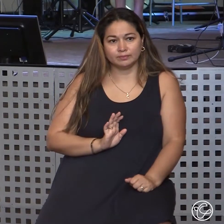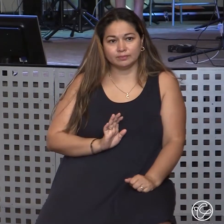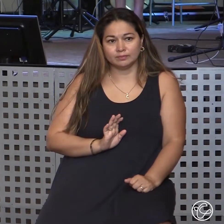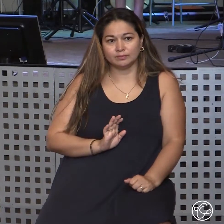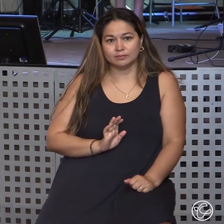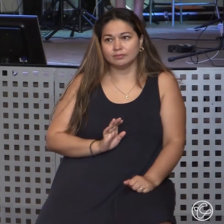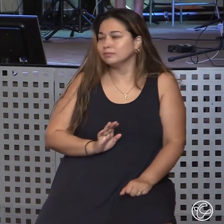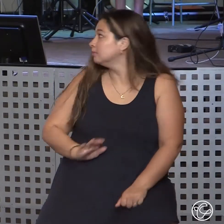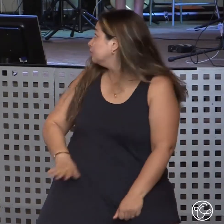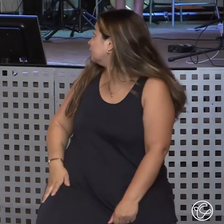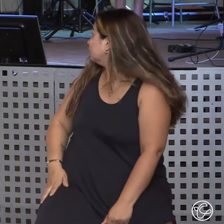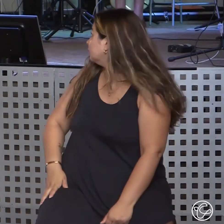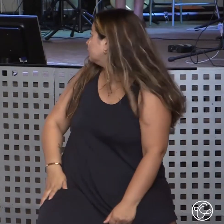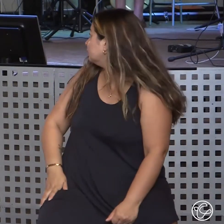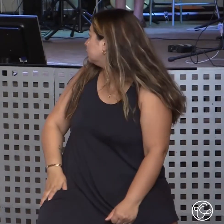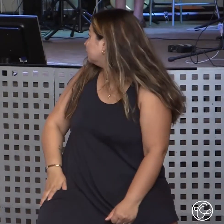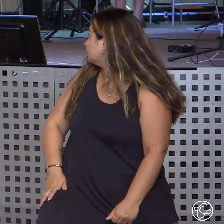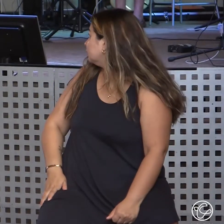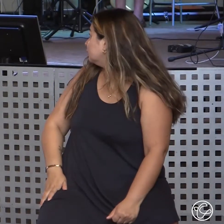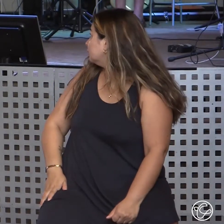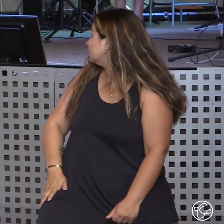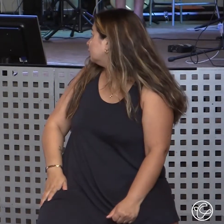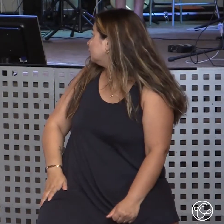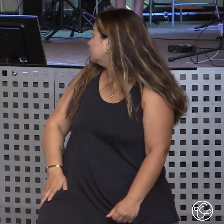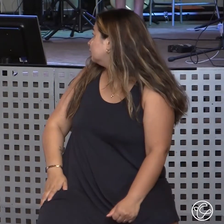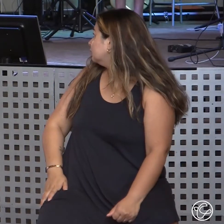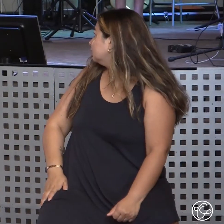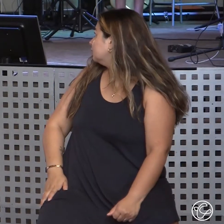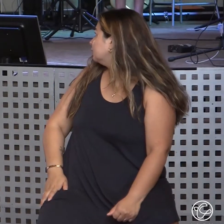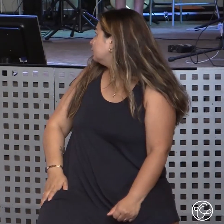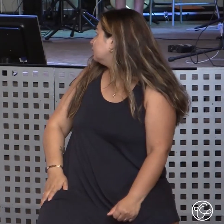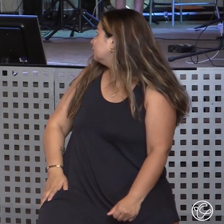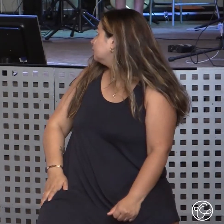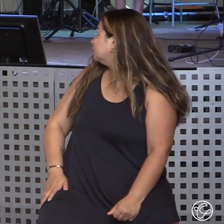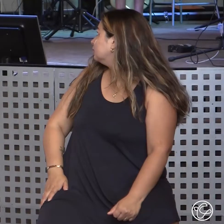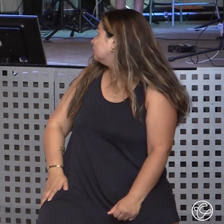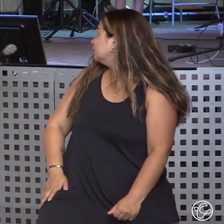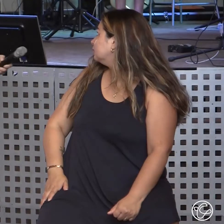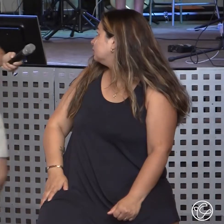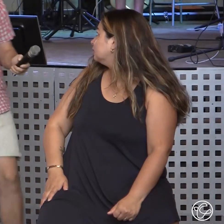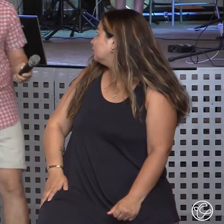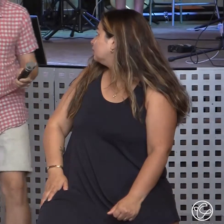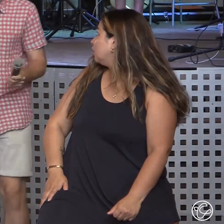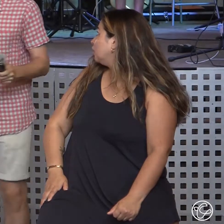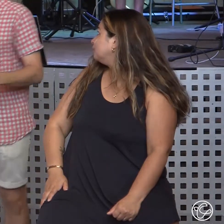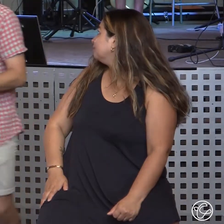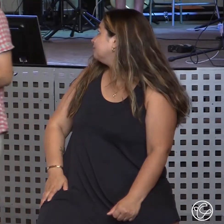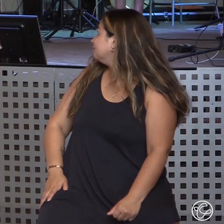¿No hemos quedado sin micro? No pasa nada. Genial, gracias.